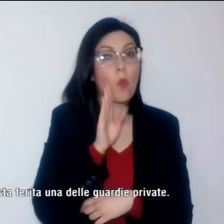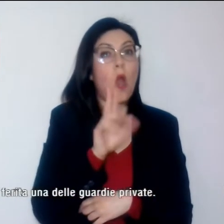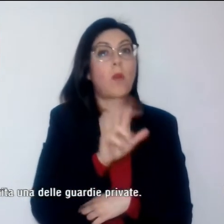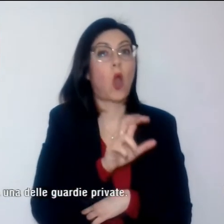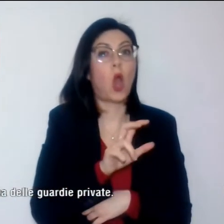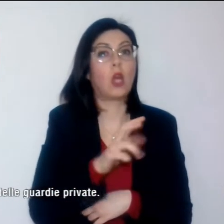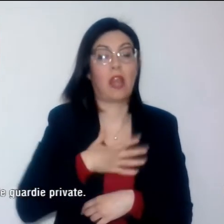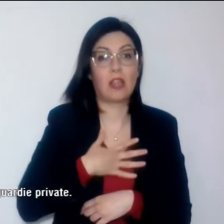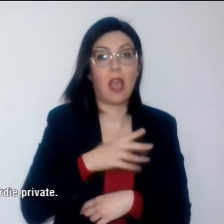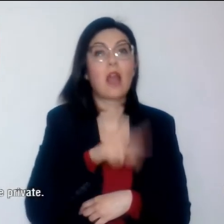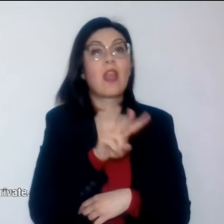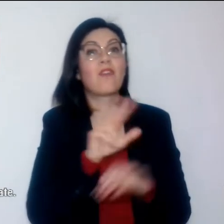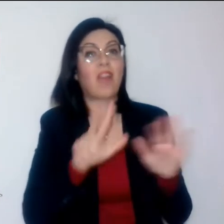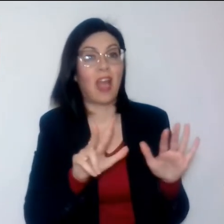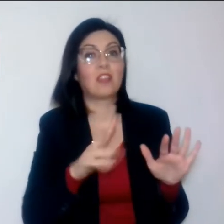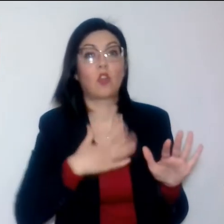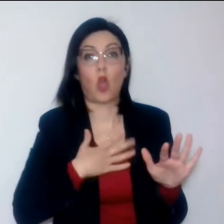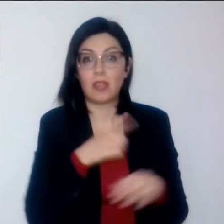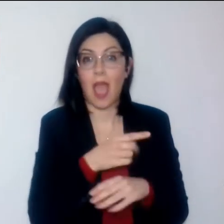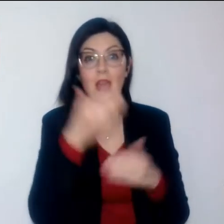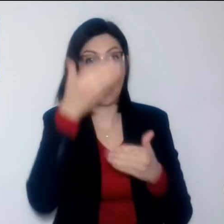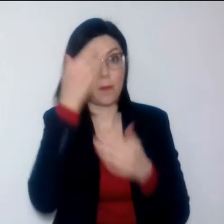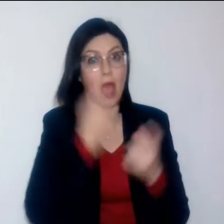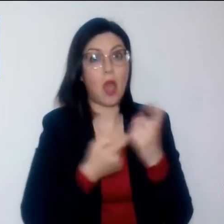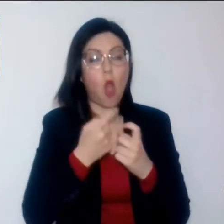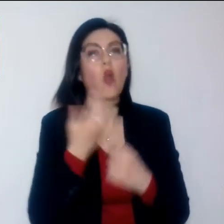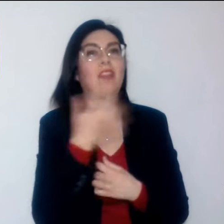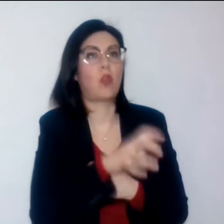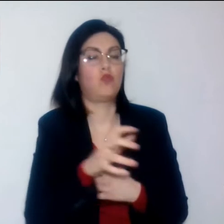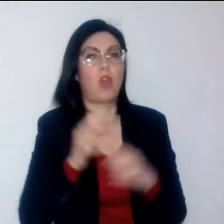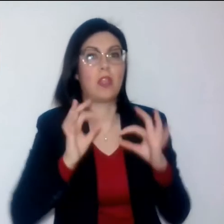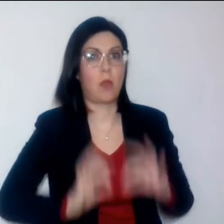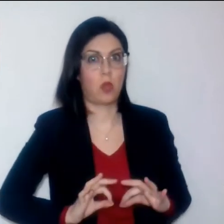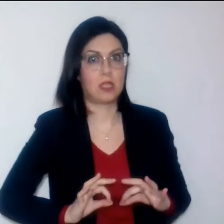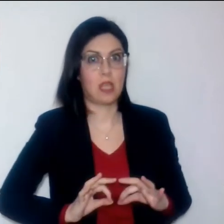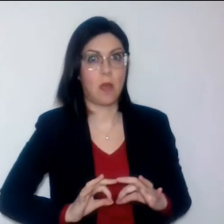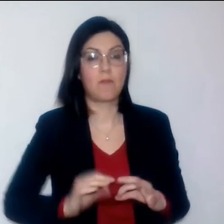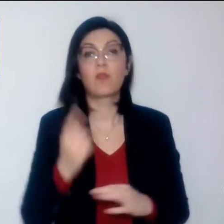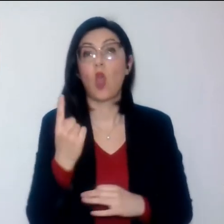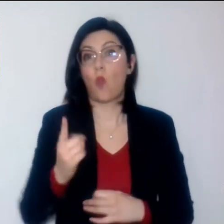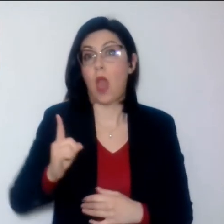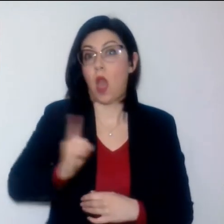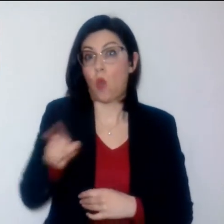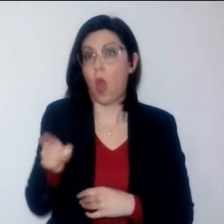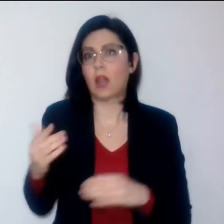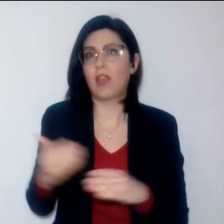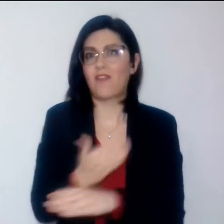sono stati denunciati dalla polizia è rimasta ferita una delle guardie private